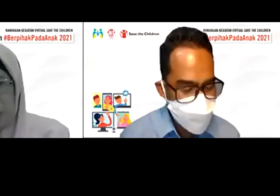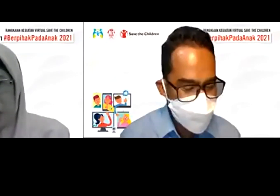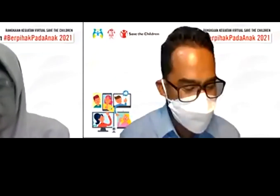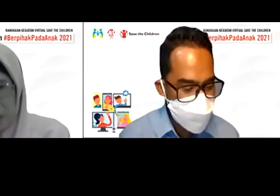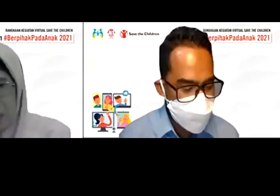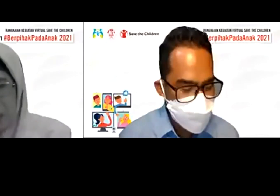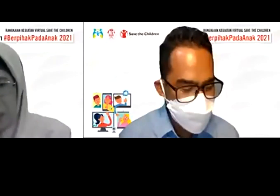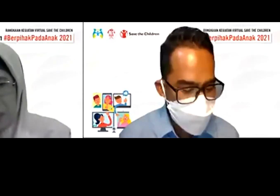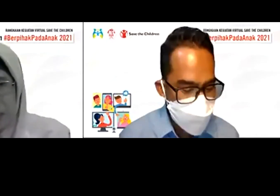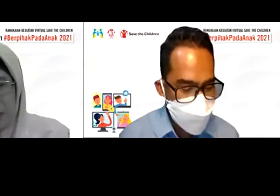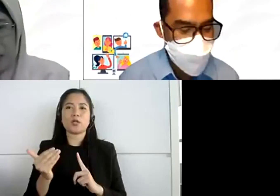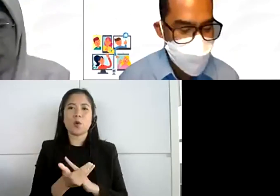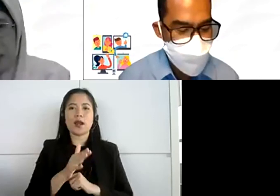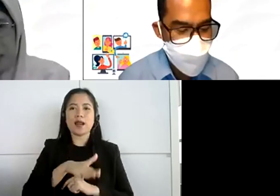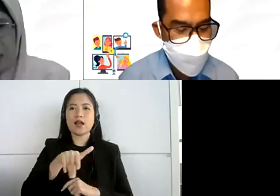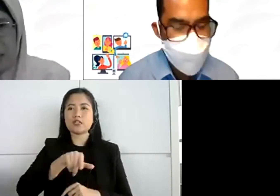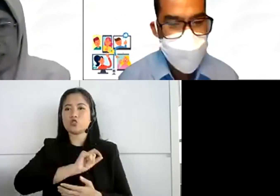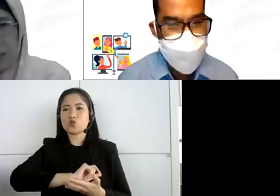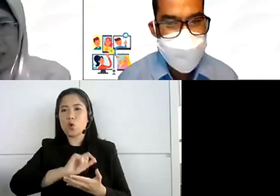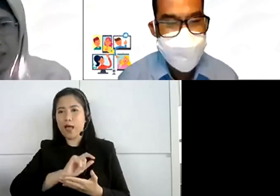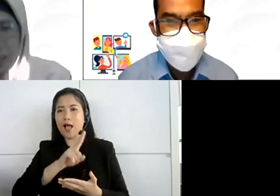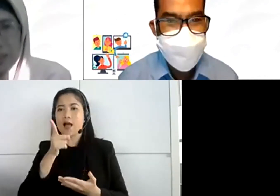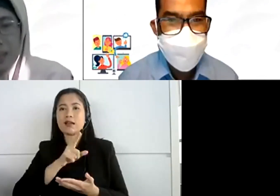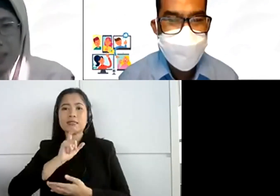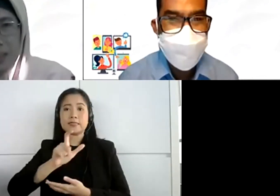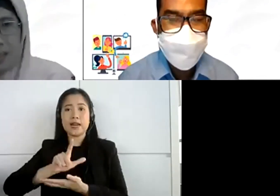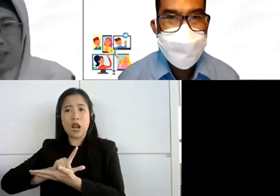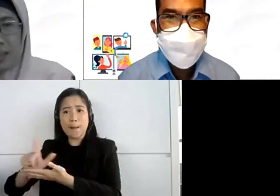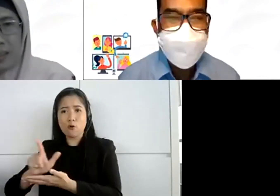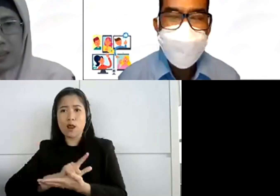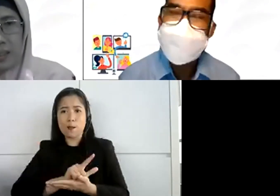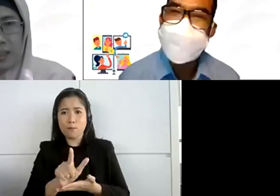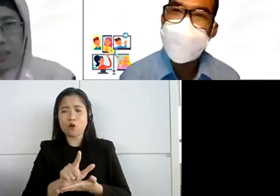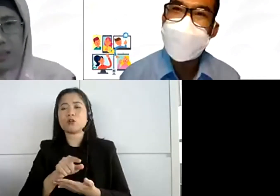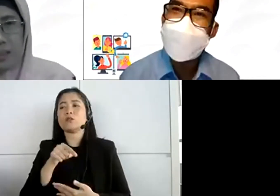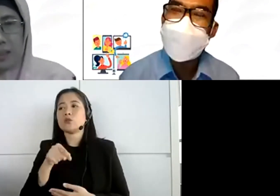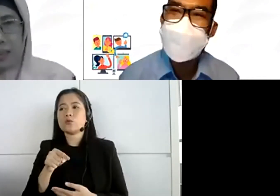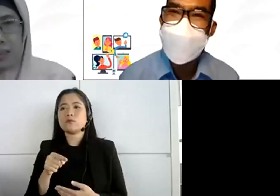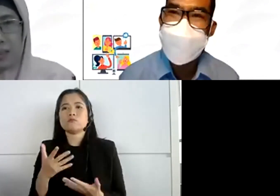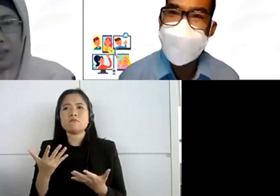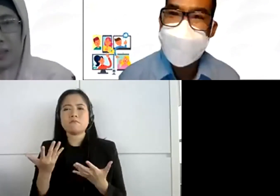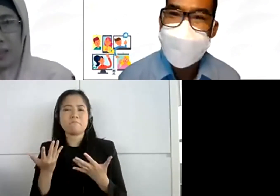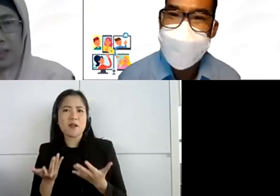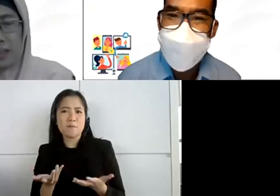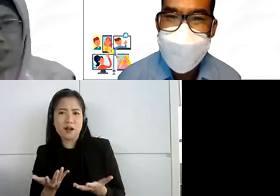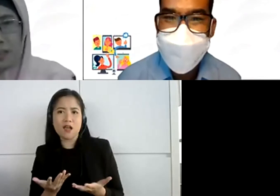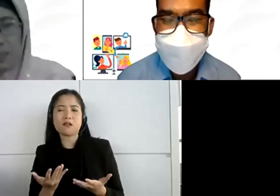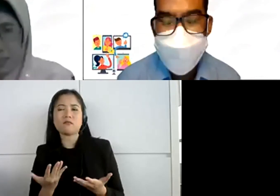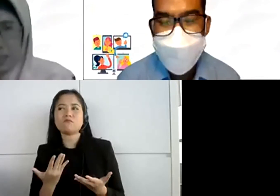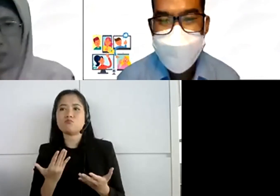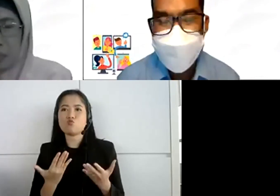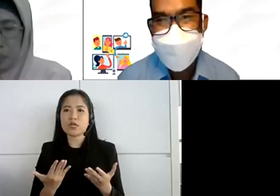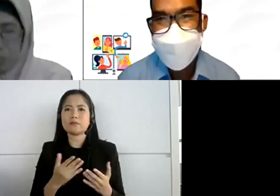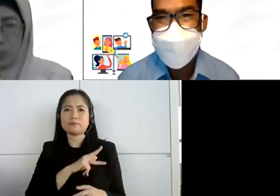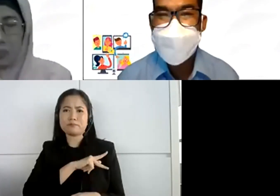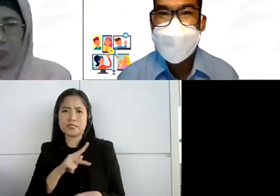mekanisme perlindungan anak sekolah, ada mekanisme pelaporan dan rujukan, ini gimana sih Bu? Mungkin juga para peserta webinar pengen